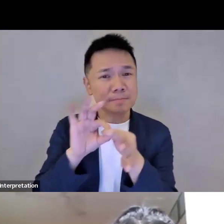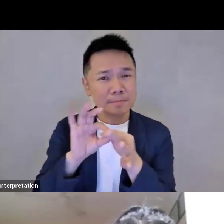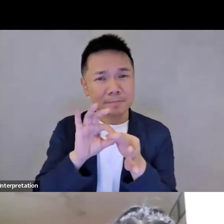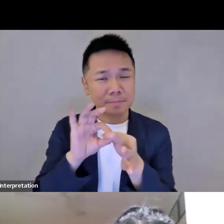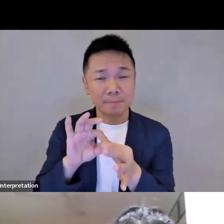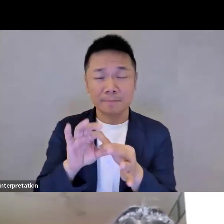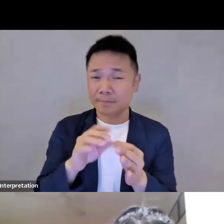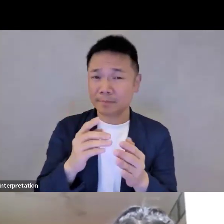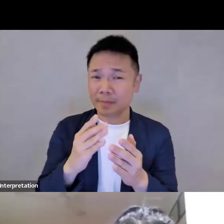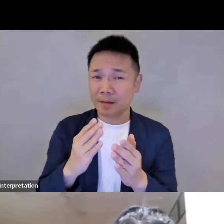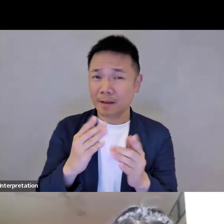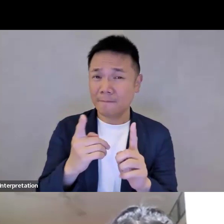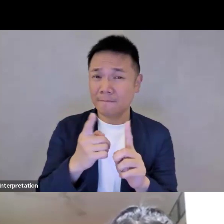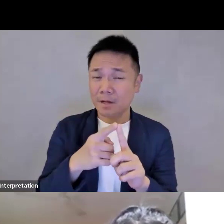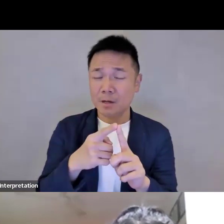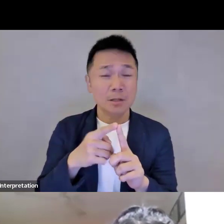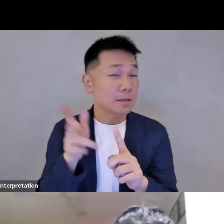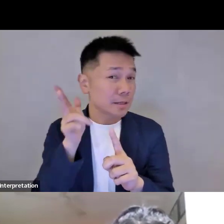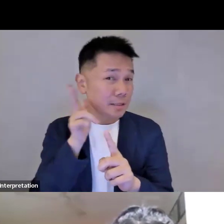所以